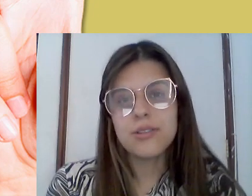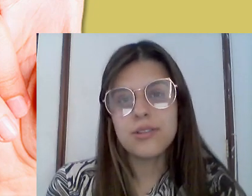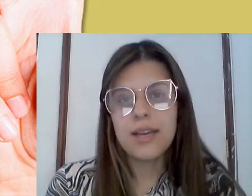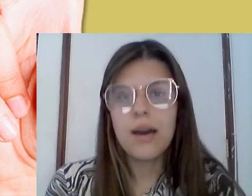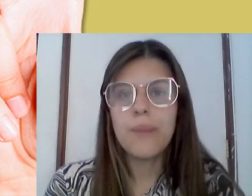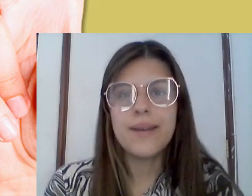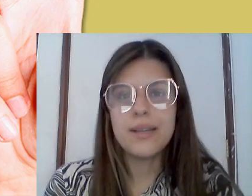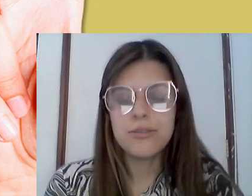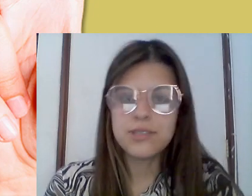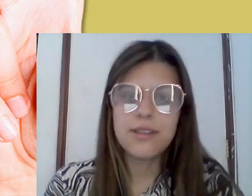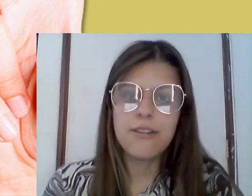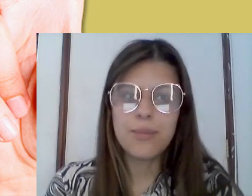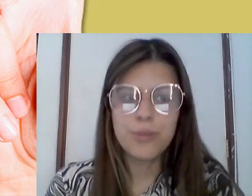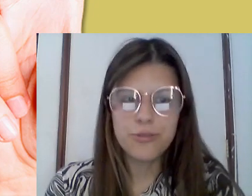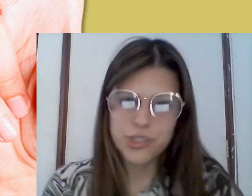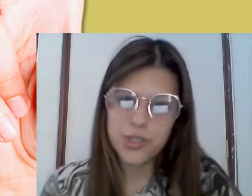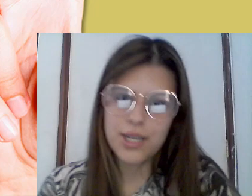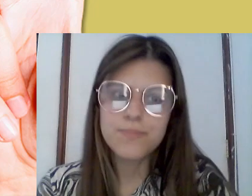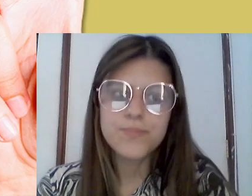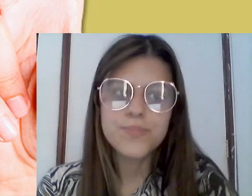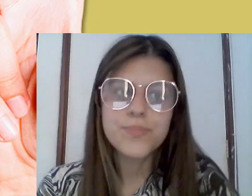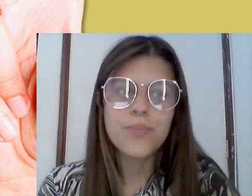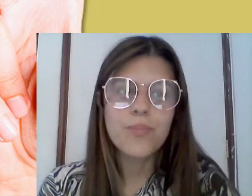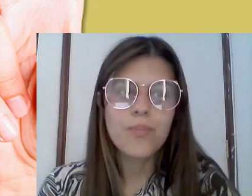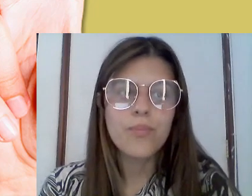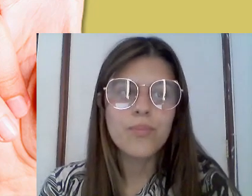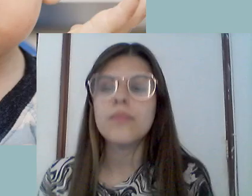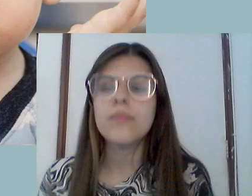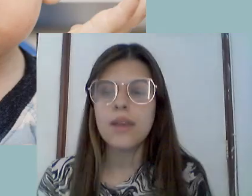pues que nos deja para nuestra vida profesional.